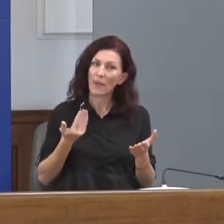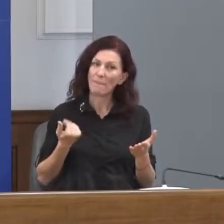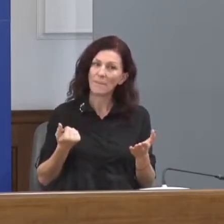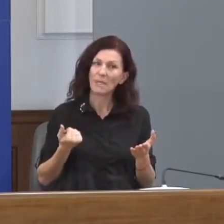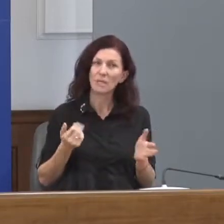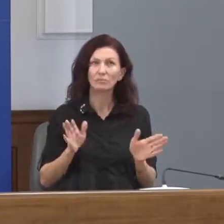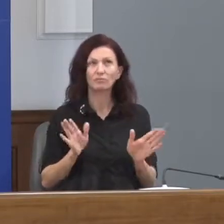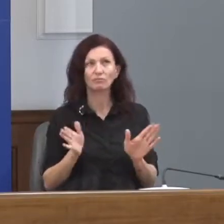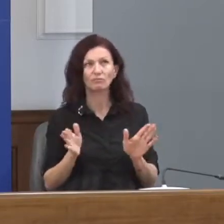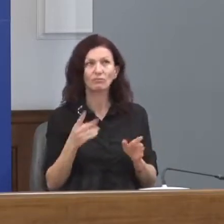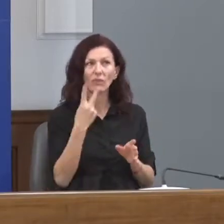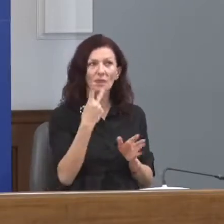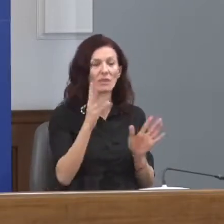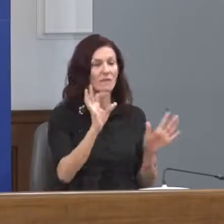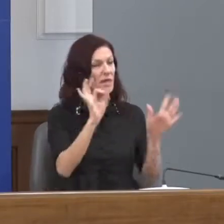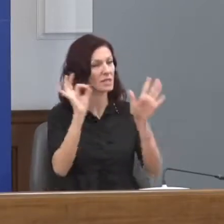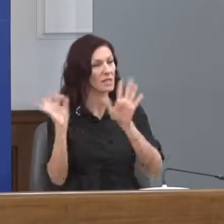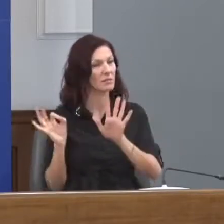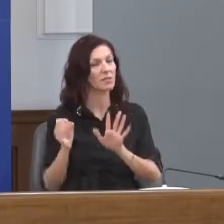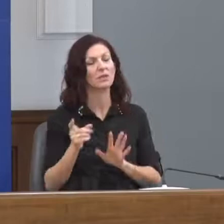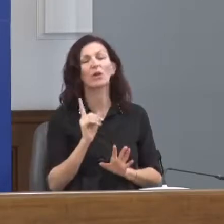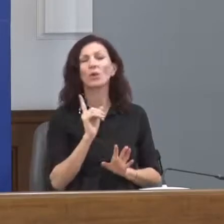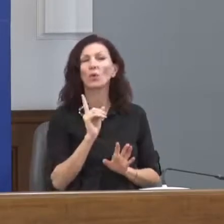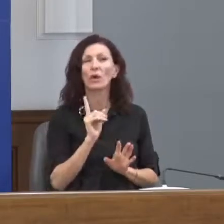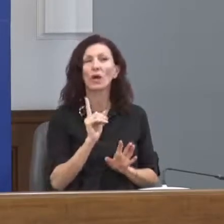Преди две седмици, когато